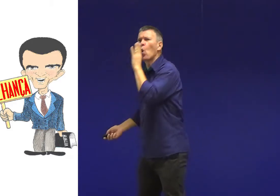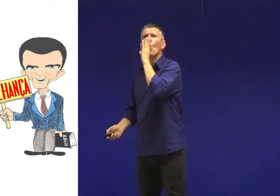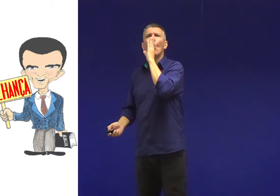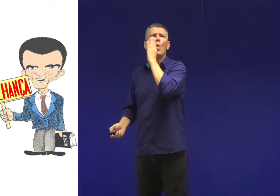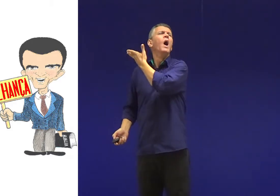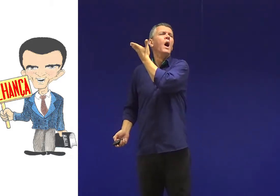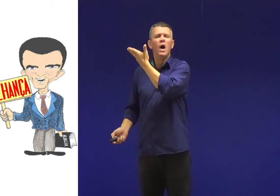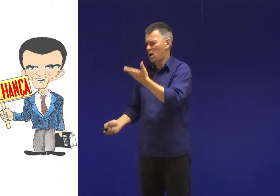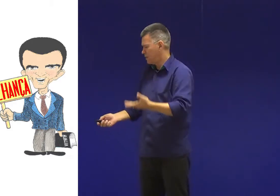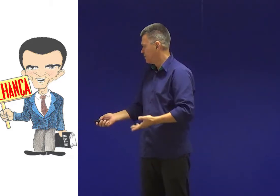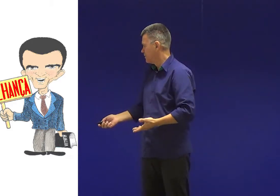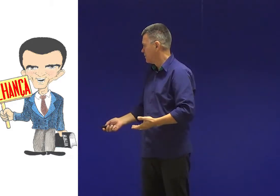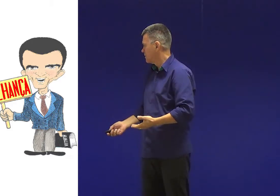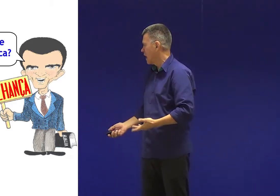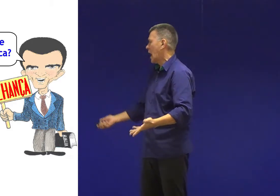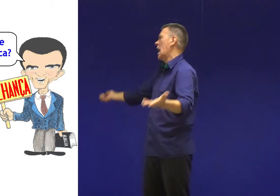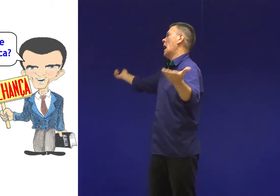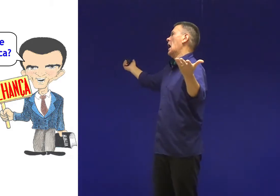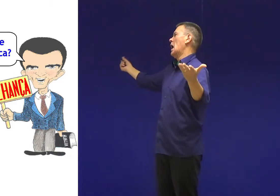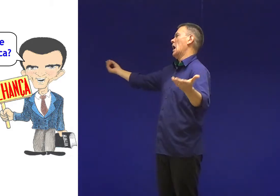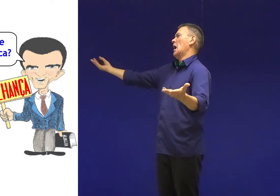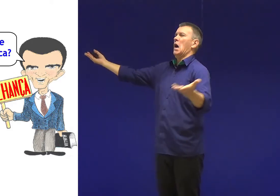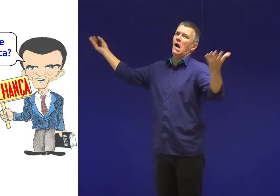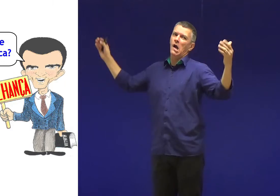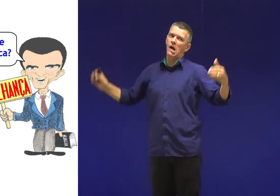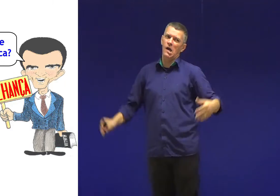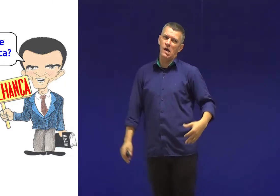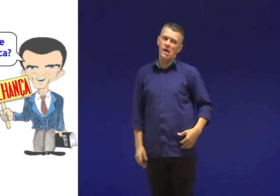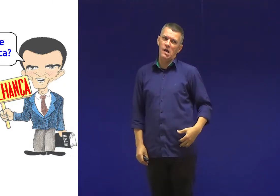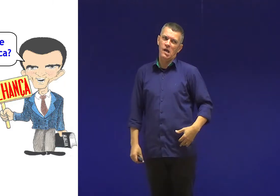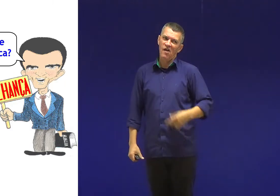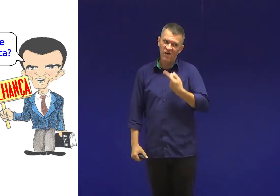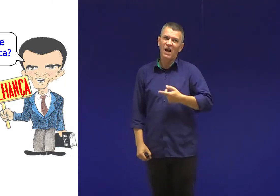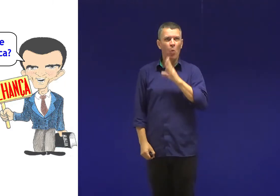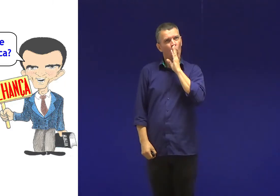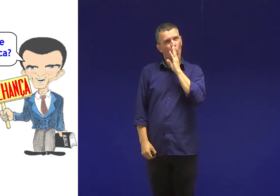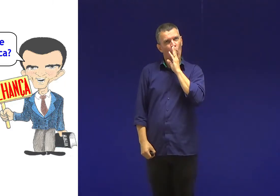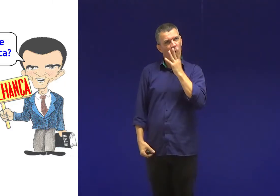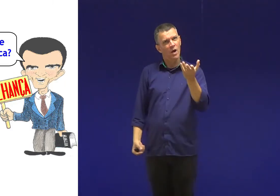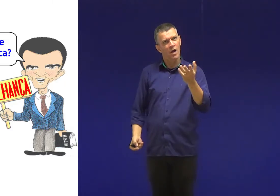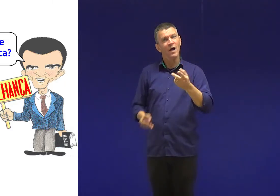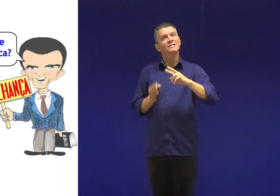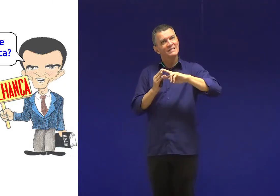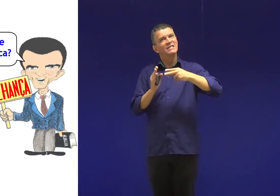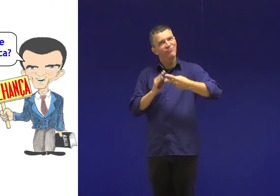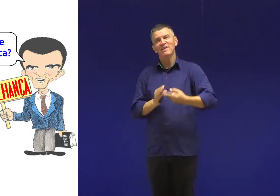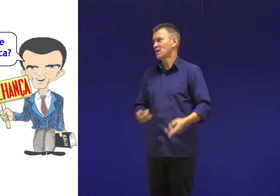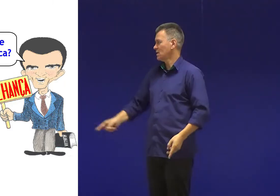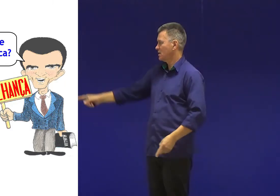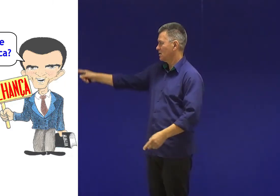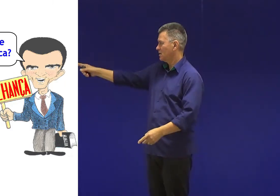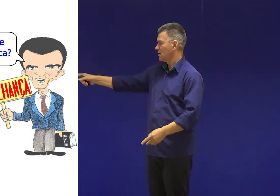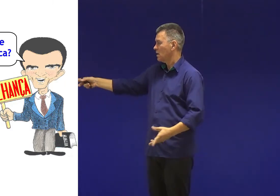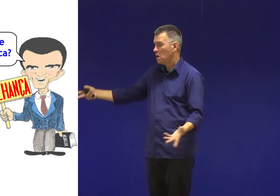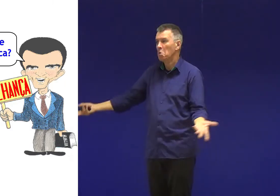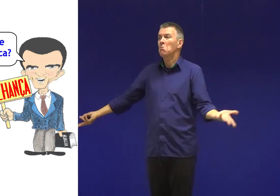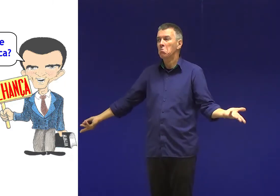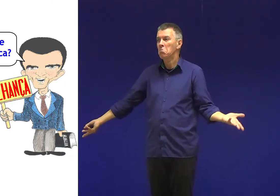Ó, o boneco ali não se mexe, não fala. Ah, agora falou. Né? Tá quieto até agora. Ou o que